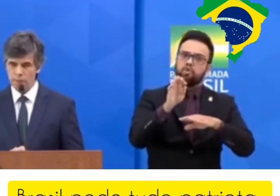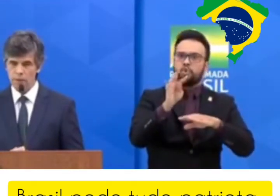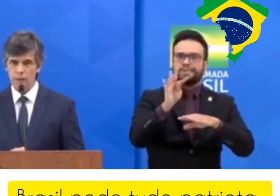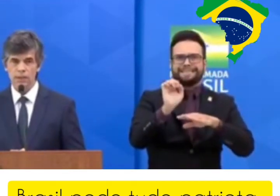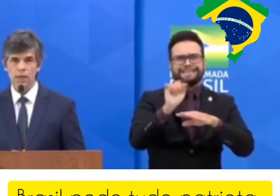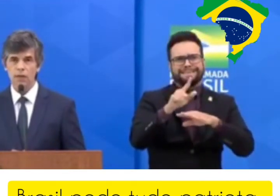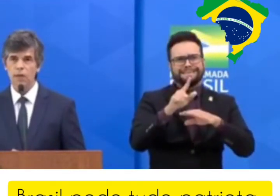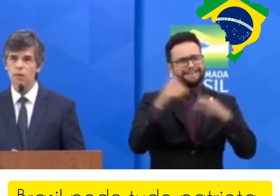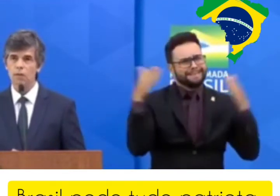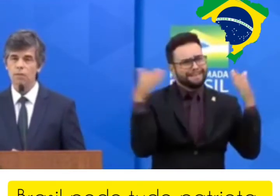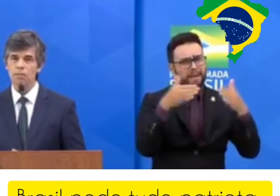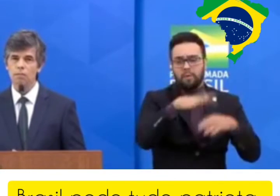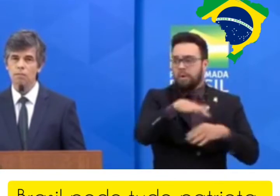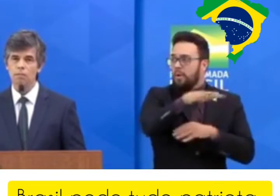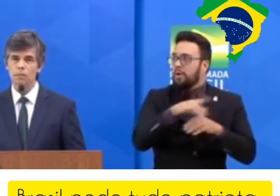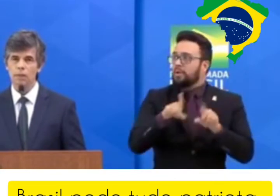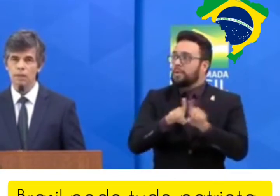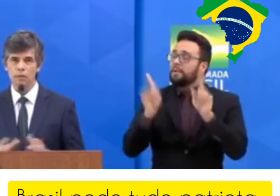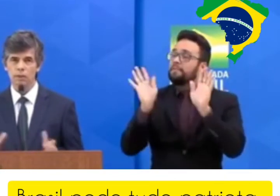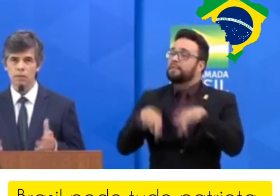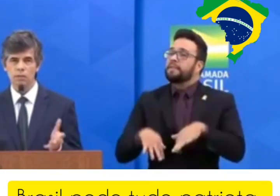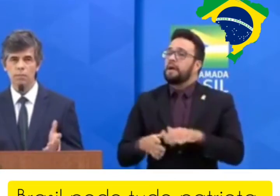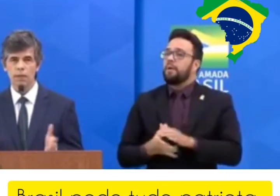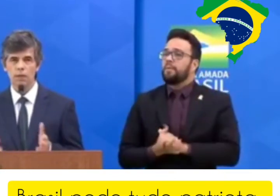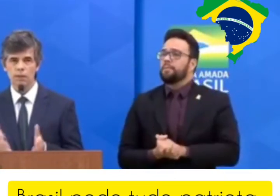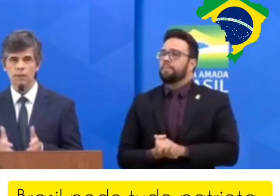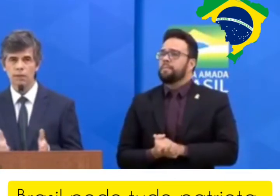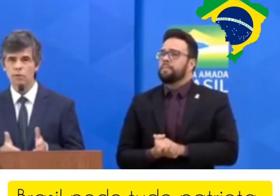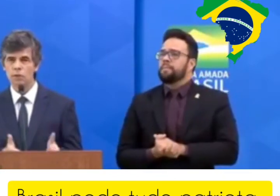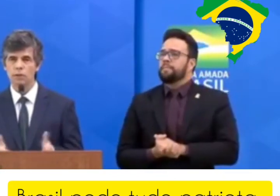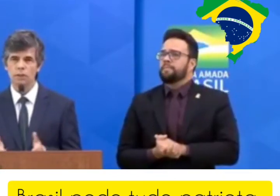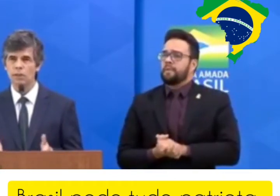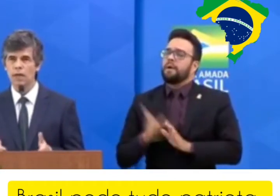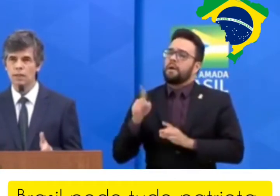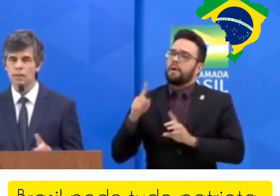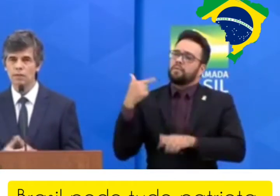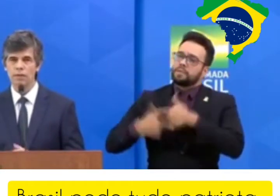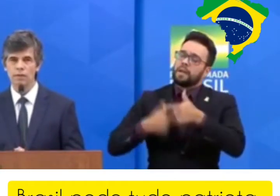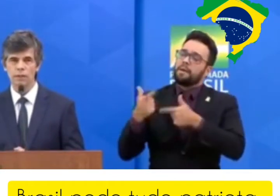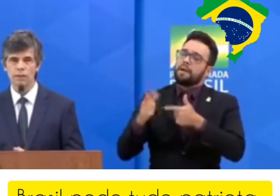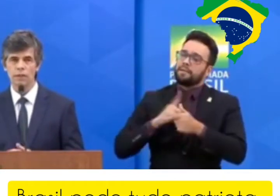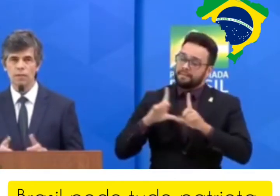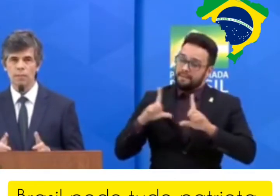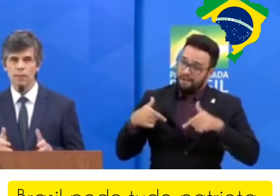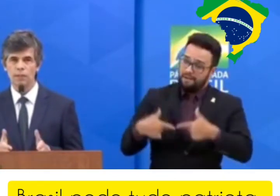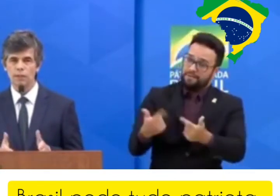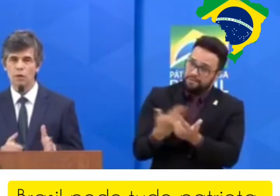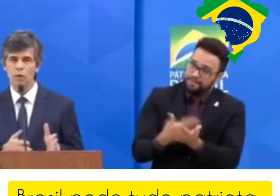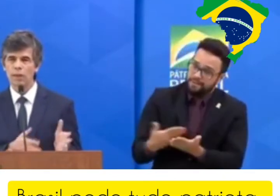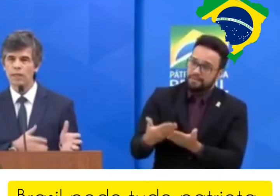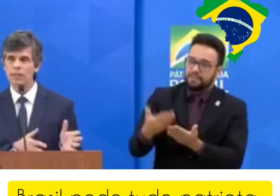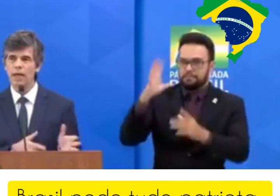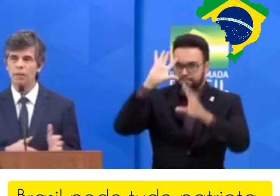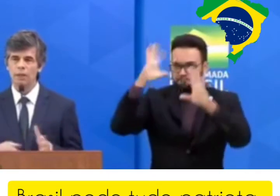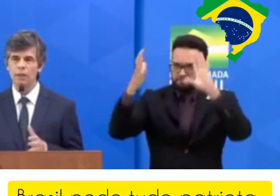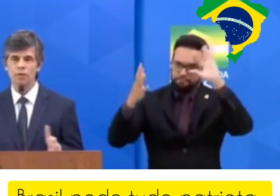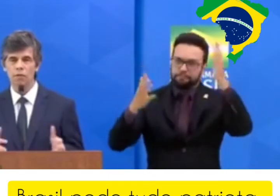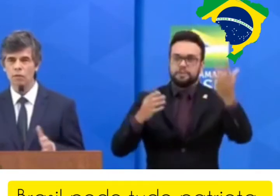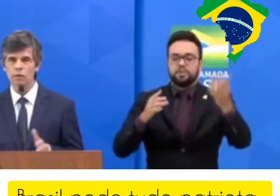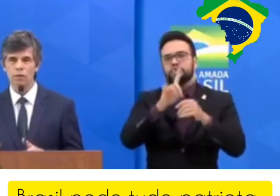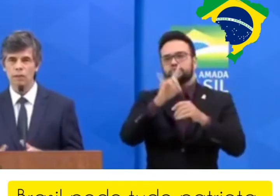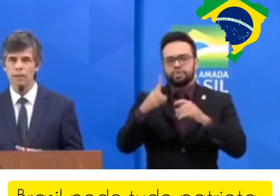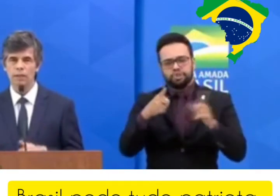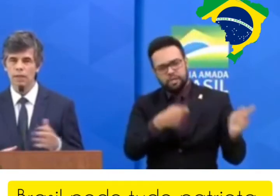E para finalizar, eu quero... Esse é um trabalho, a gente tem ações iniciais que a gente vai fazer, né? Decidir acompanhar